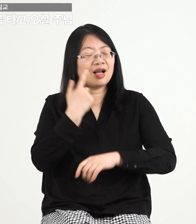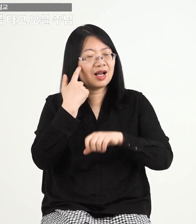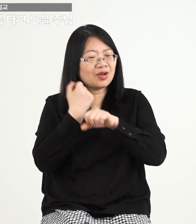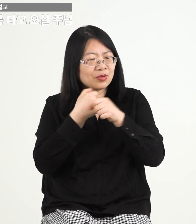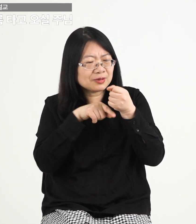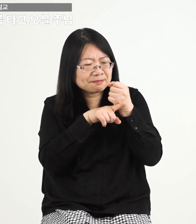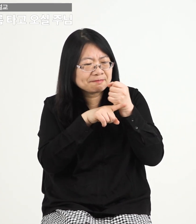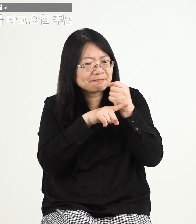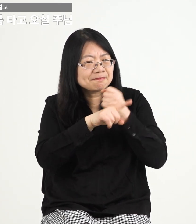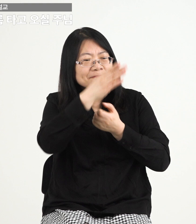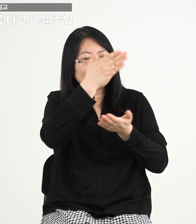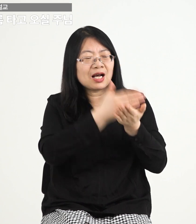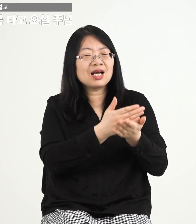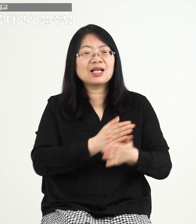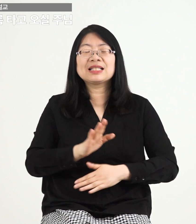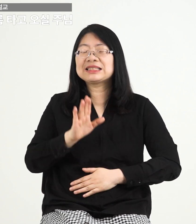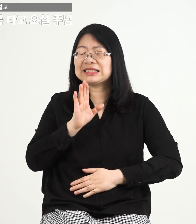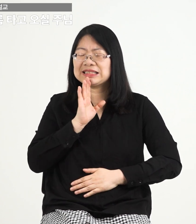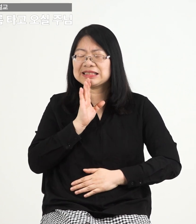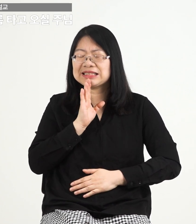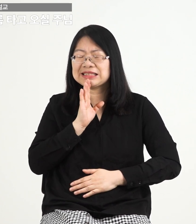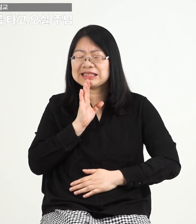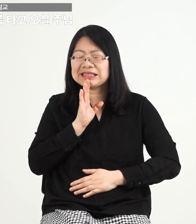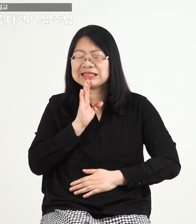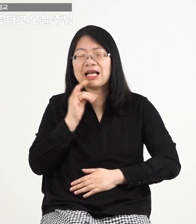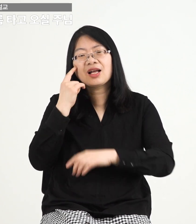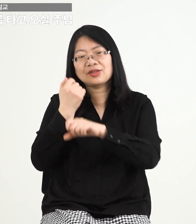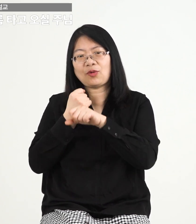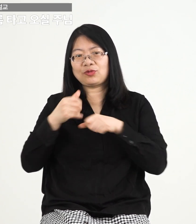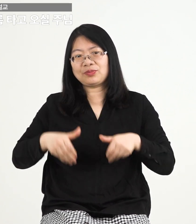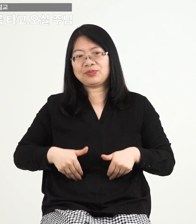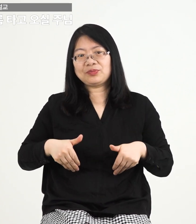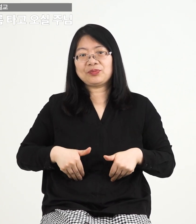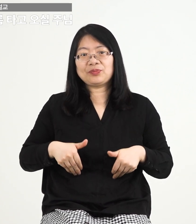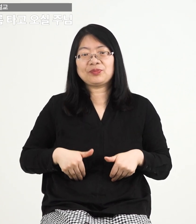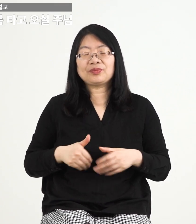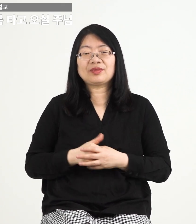아니라 진짜를 연구해야 돼, 진짜.